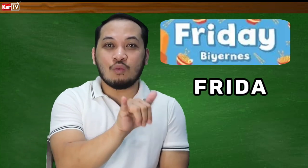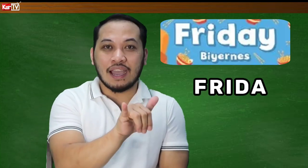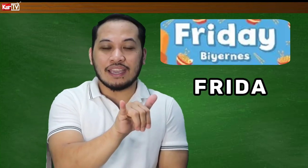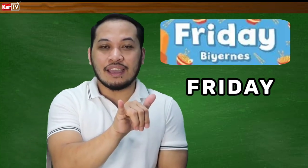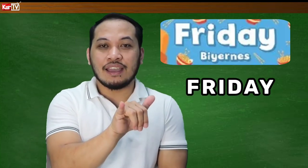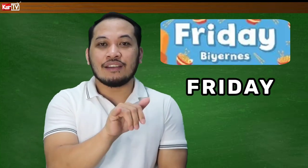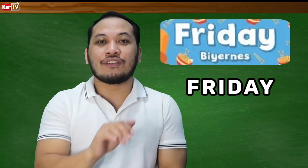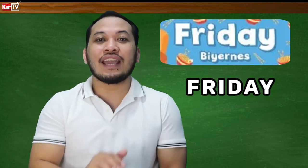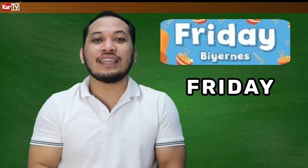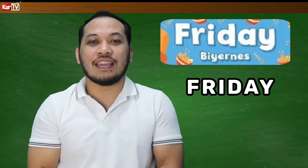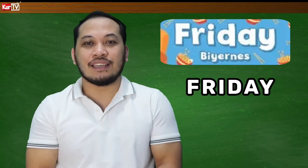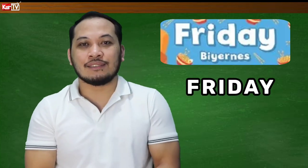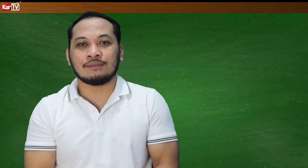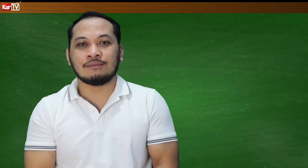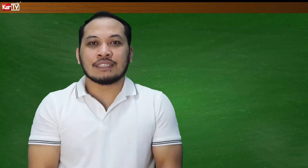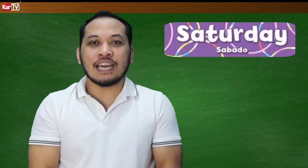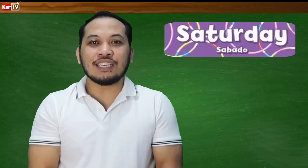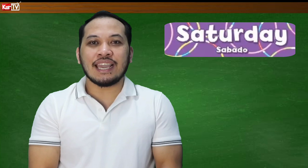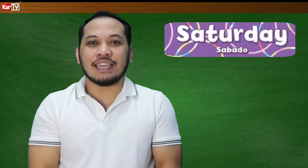F-R-I-D-A-Y. Friday. Saturday.